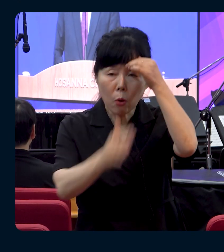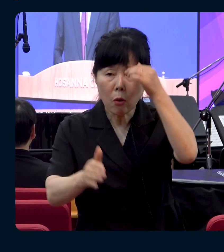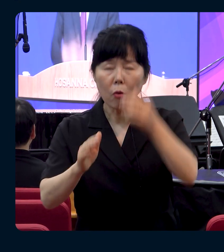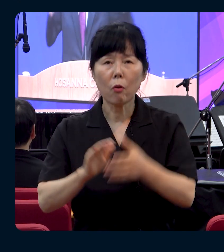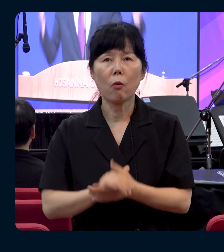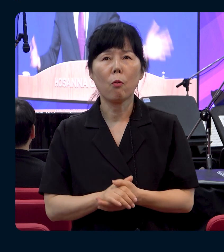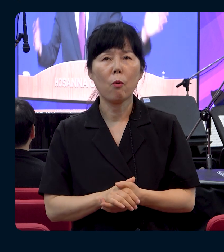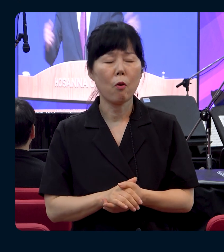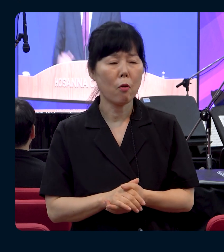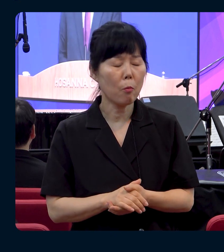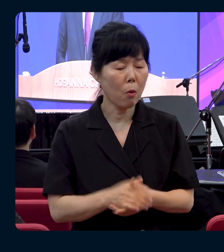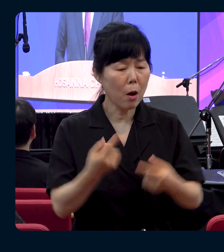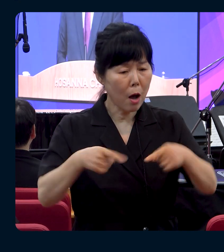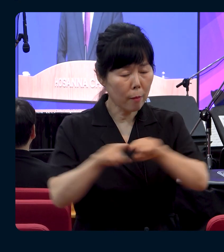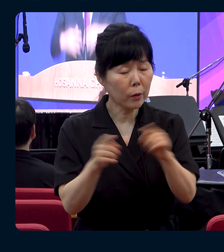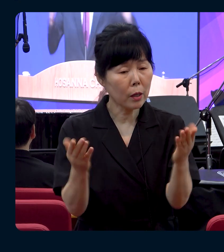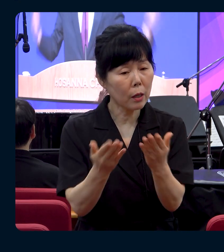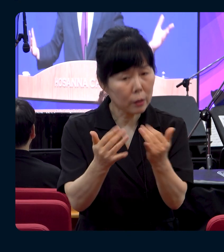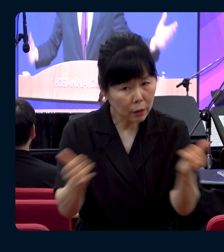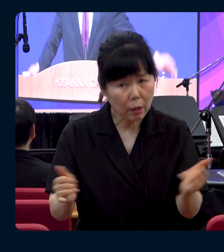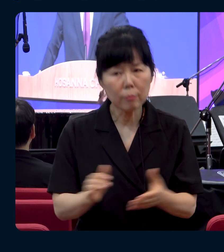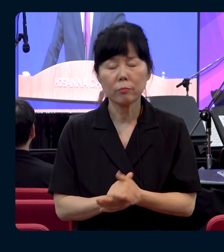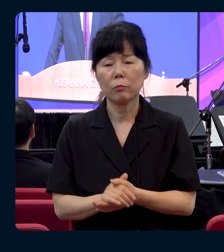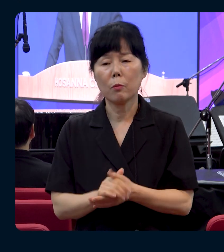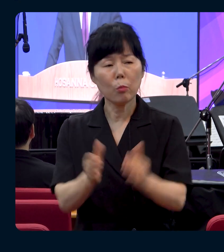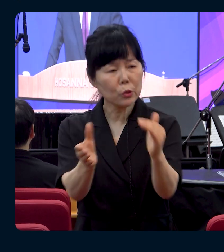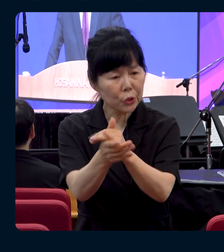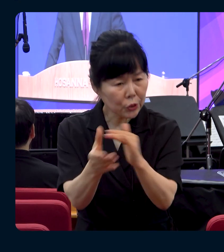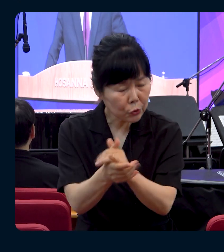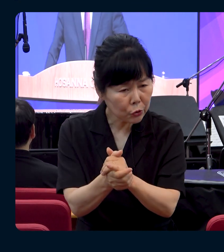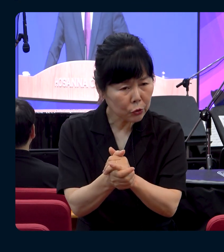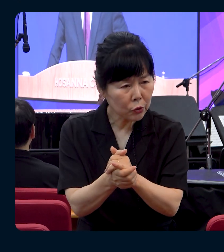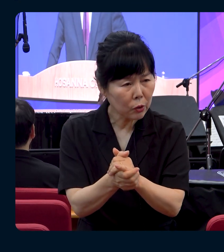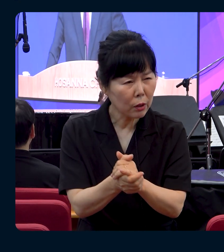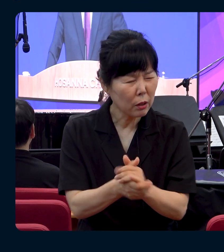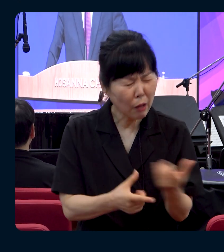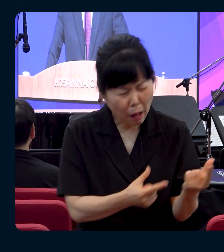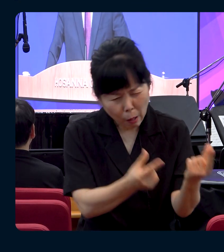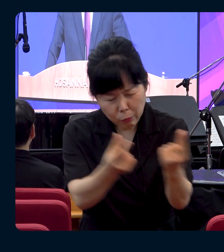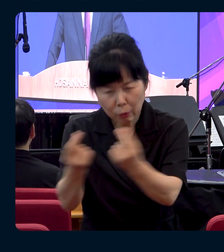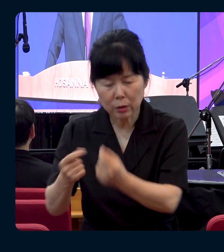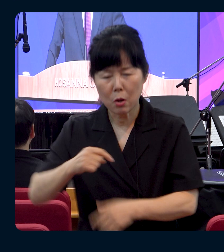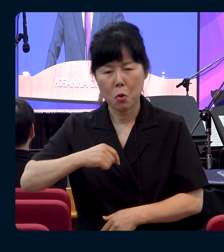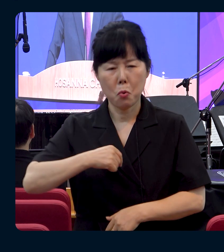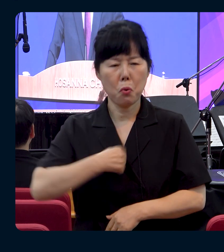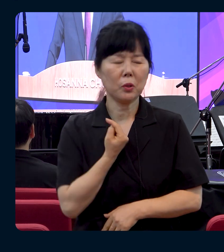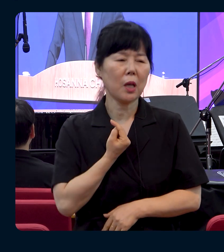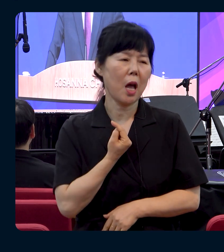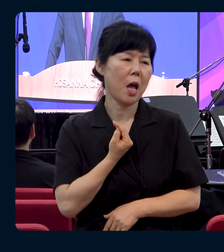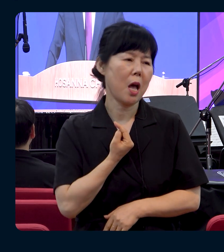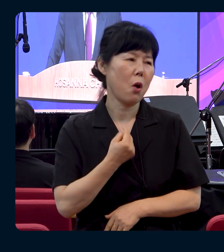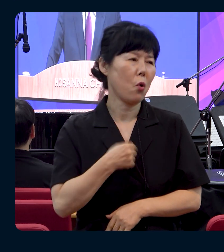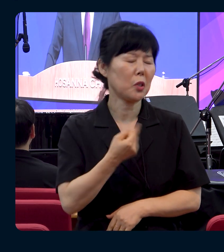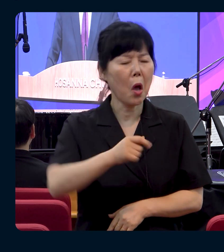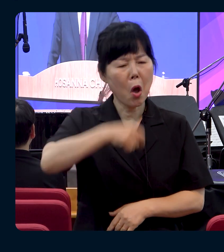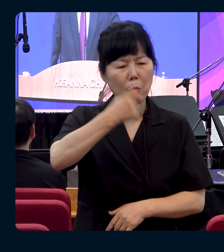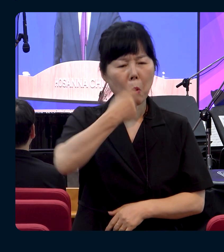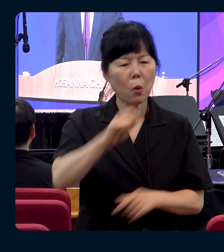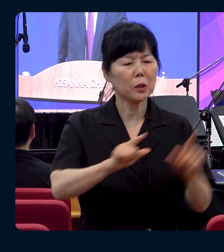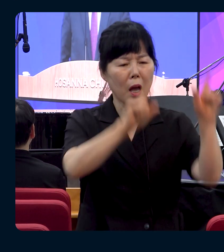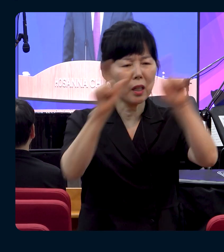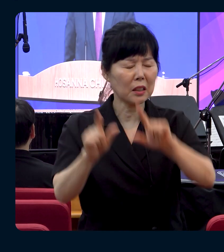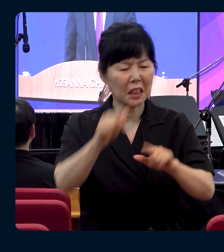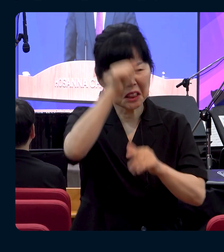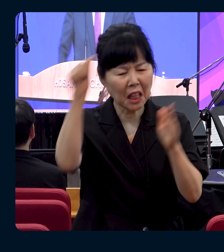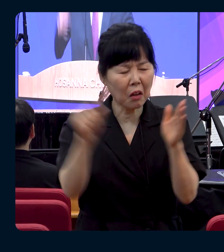동역자든, 아니면 친구든 간에 혼자 자기 힘으로 그냥 자기만 먹고 살고 끝나는 그런 인생이